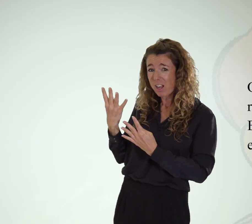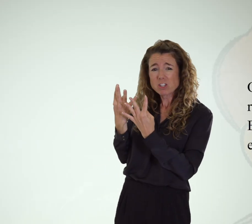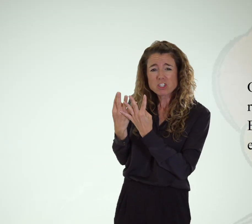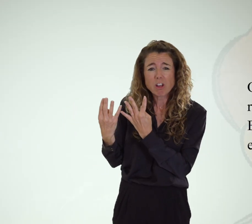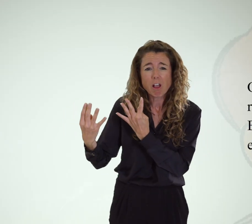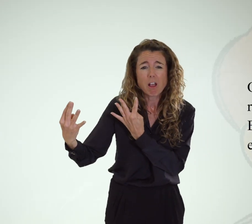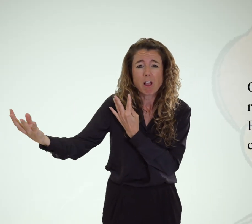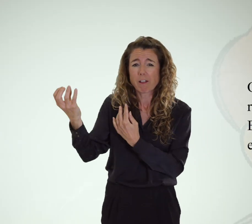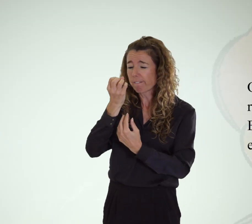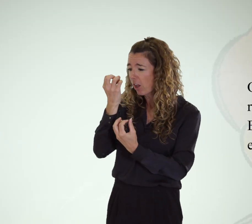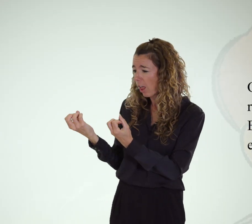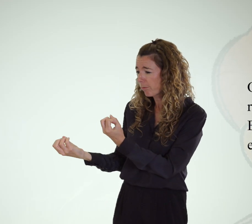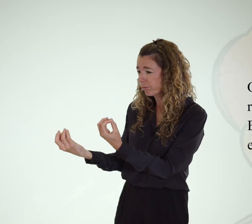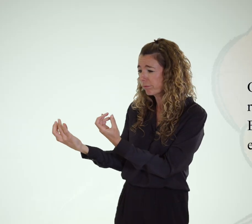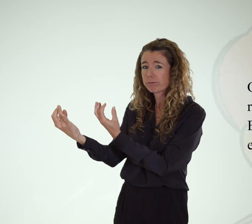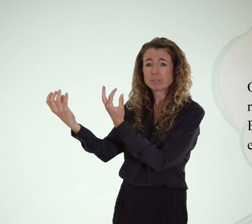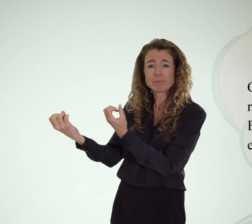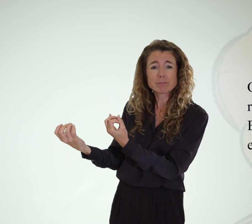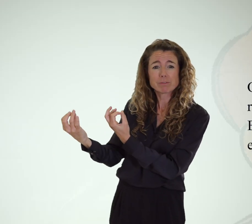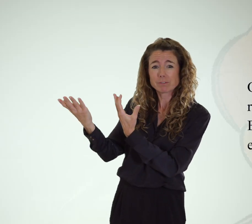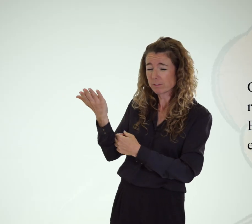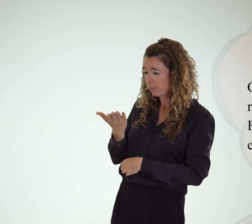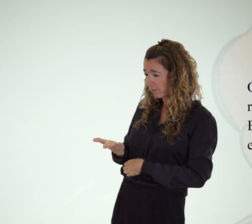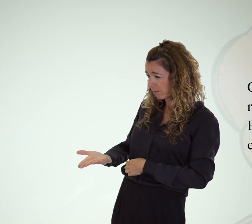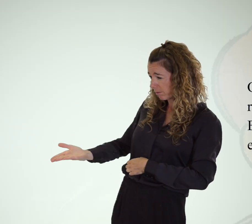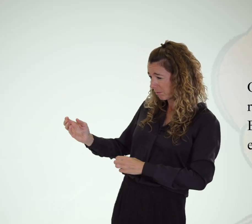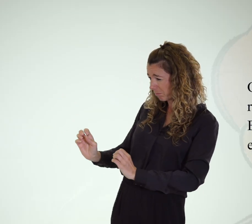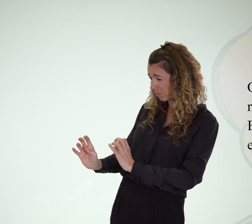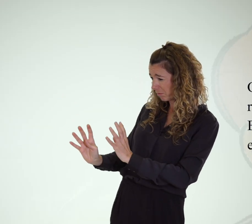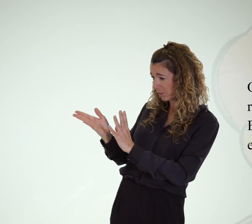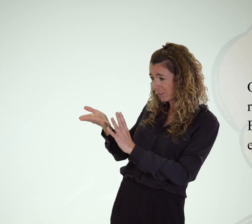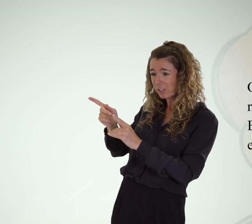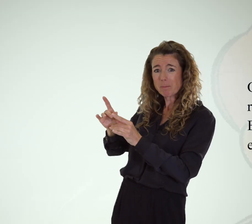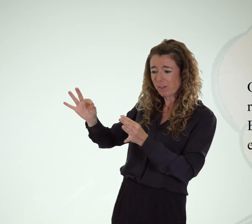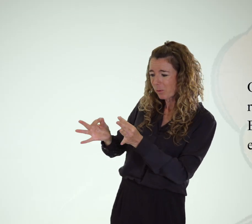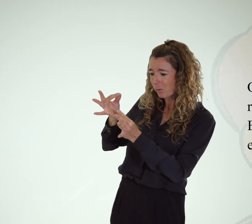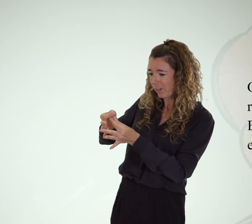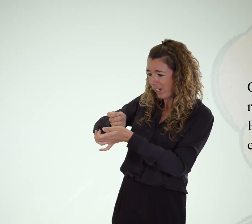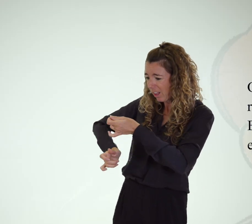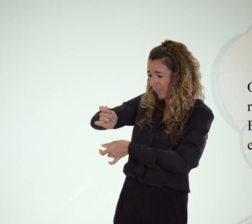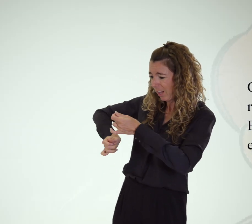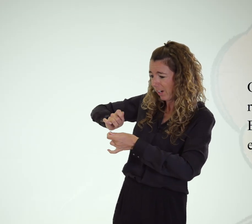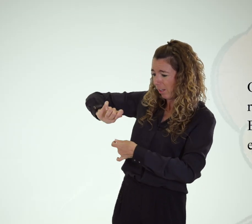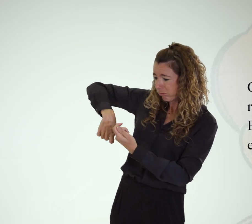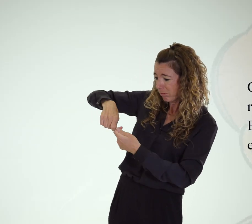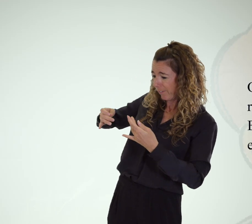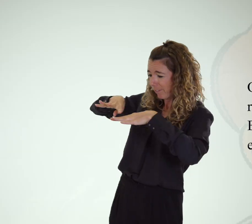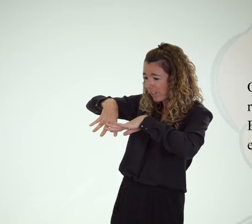Observez les fleurs des champs. Regardez comme elles poussent. Elles ne filent pas et elles ne tissent